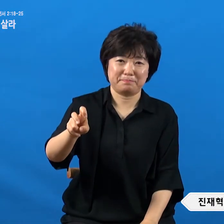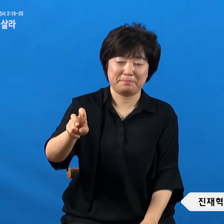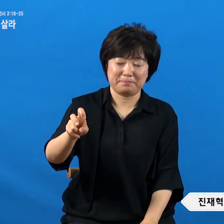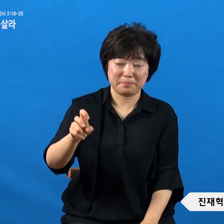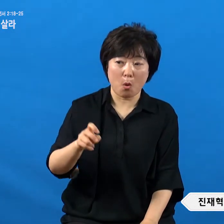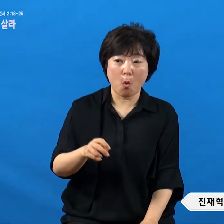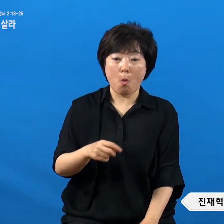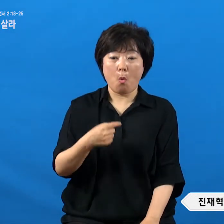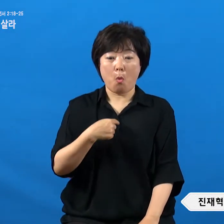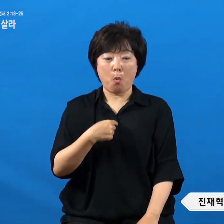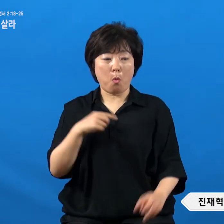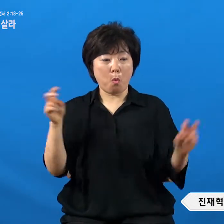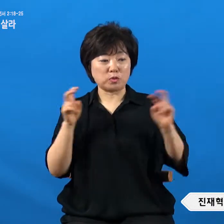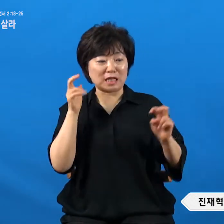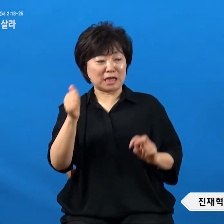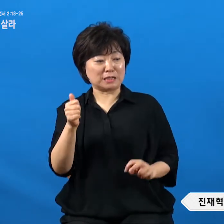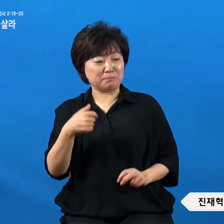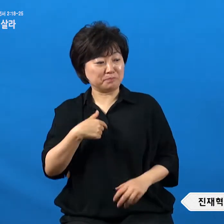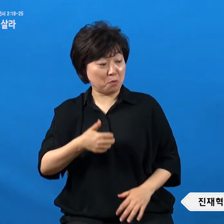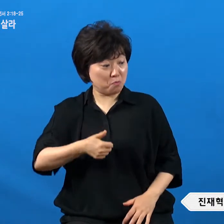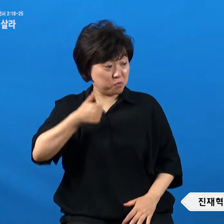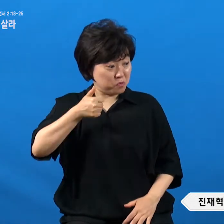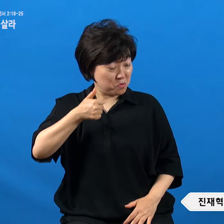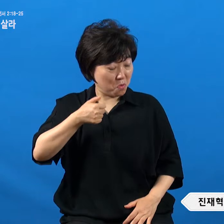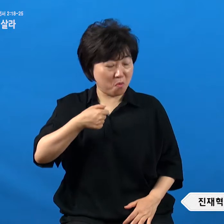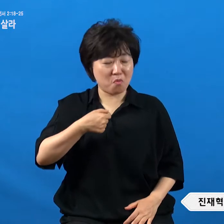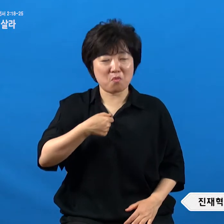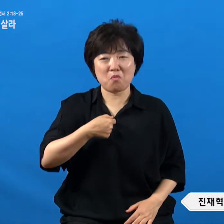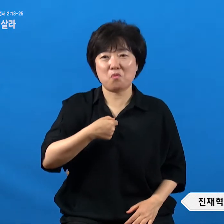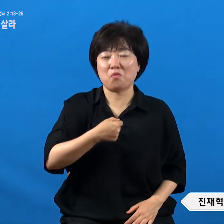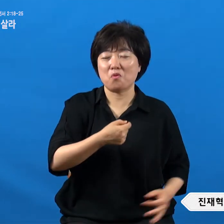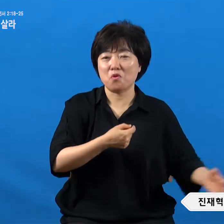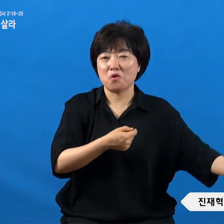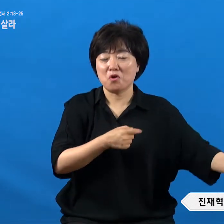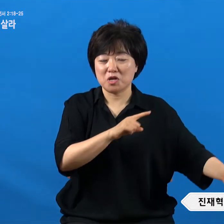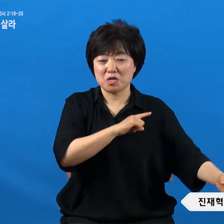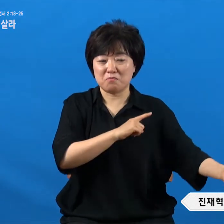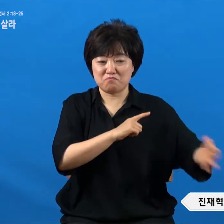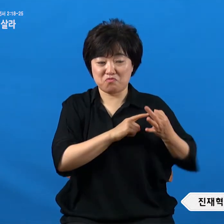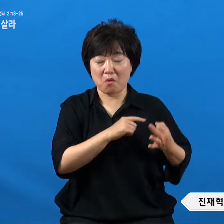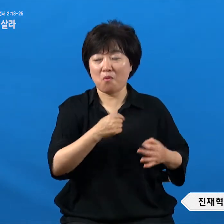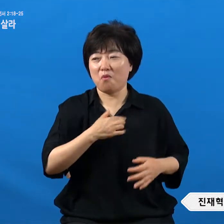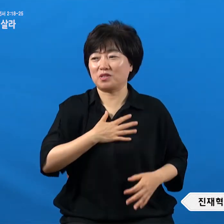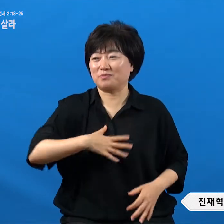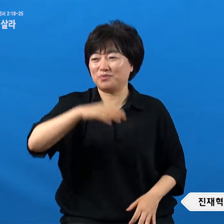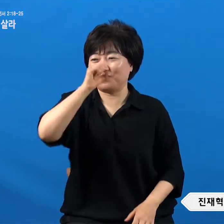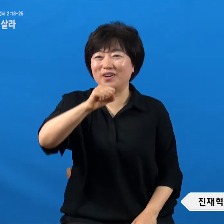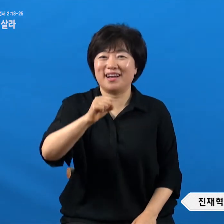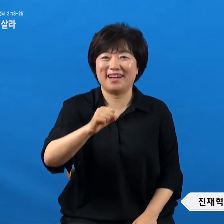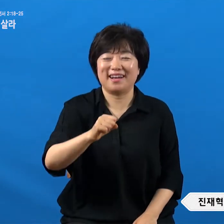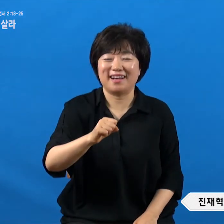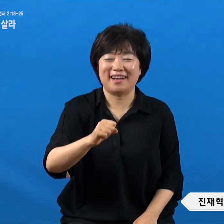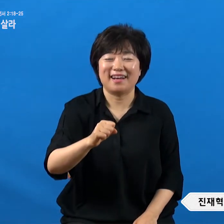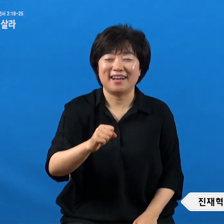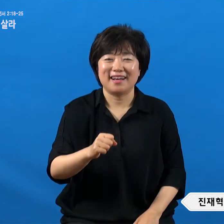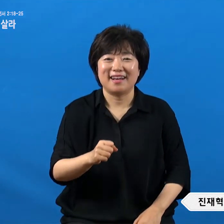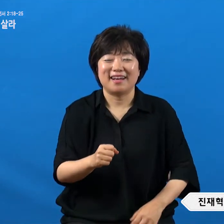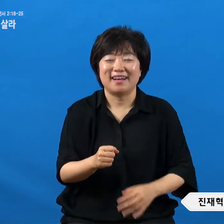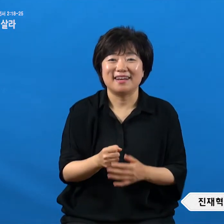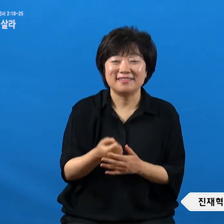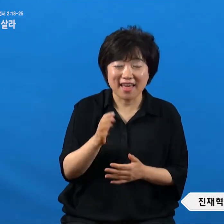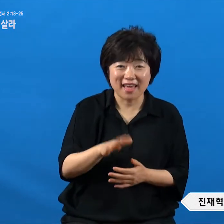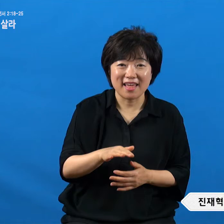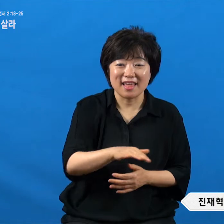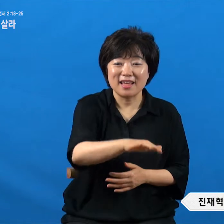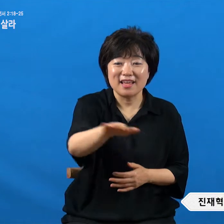합니다. 선망의 대상입니다. 호칭, 부르고 싶은 호칭이기도 합니다. 그러나 그럼에도